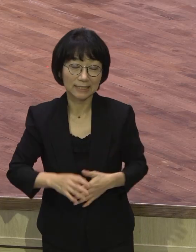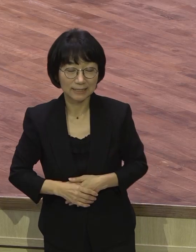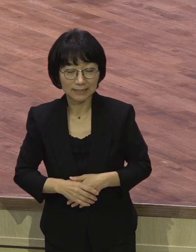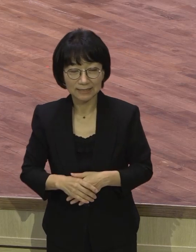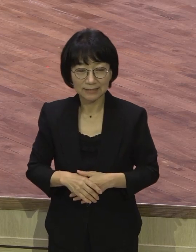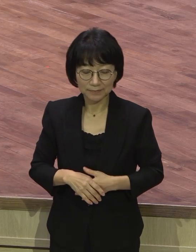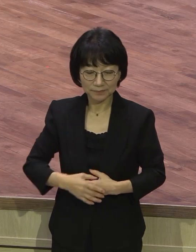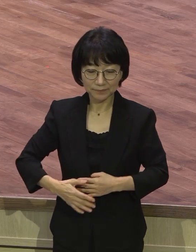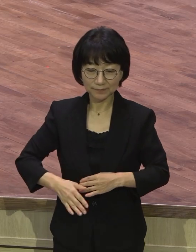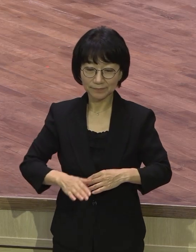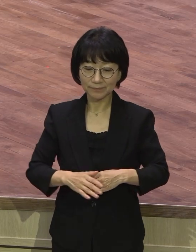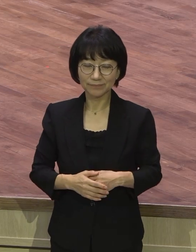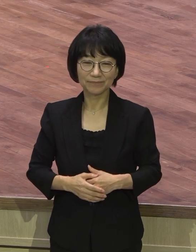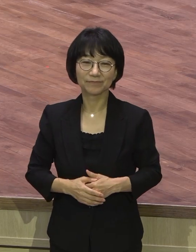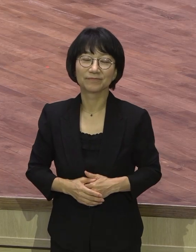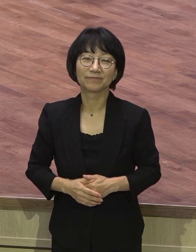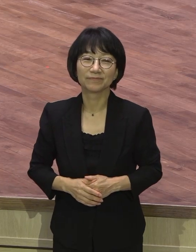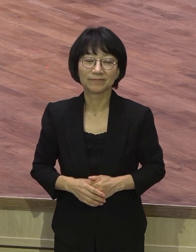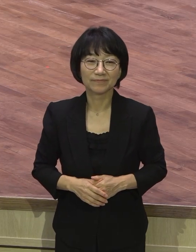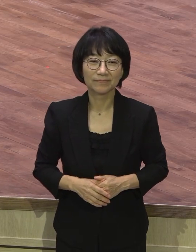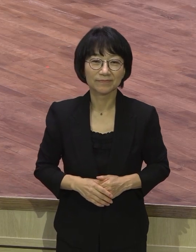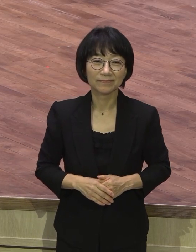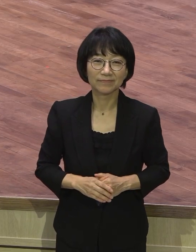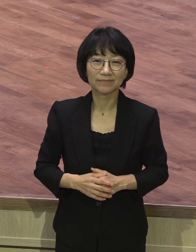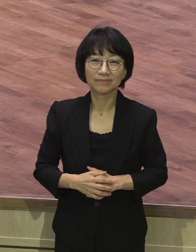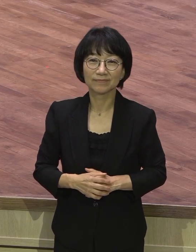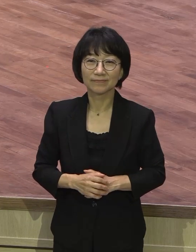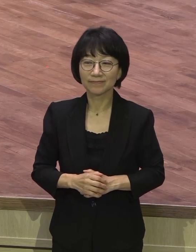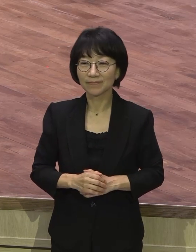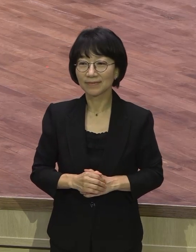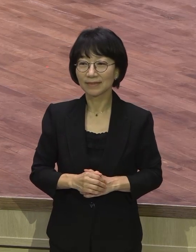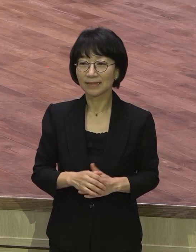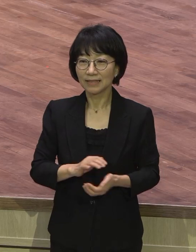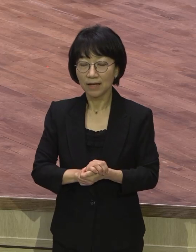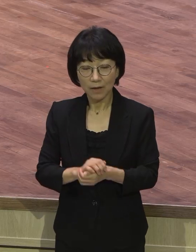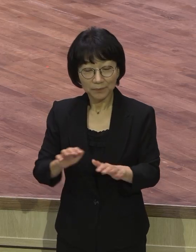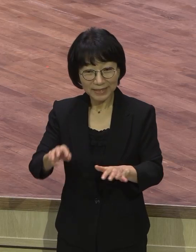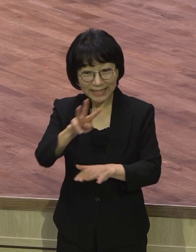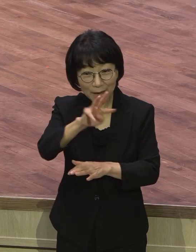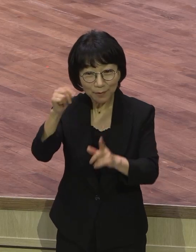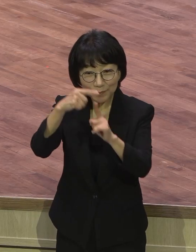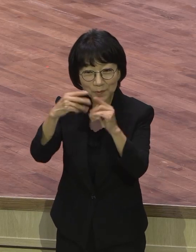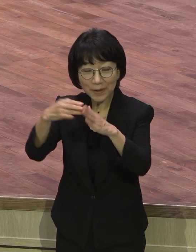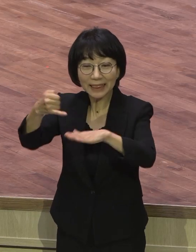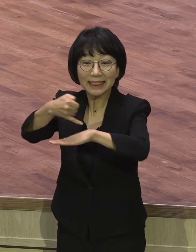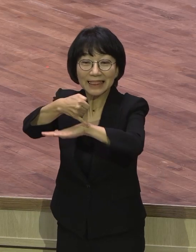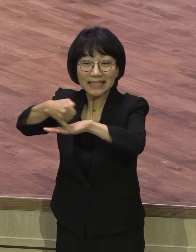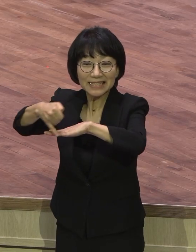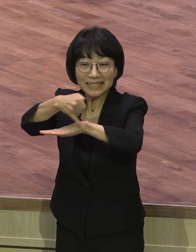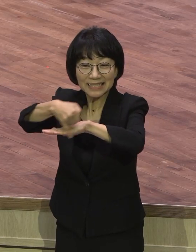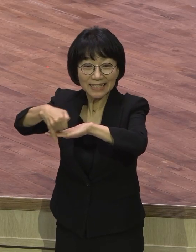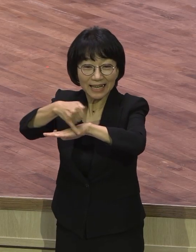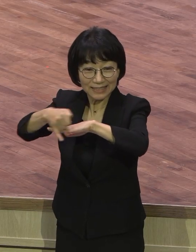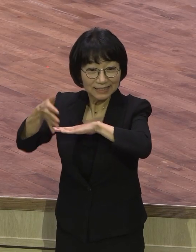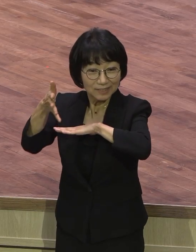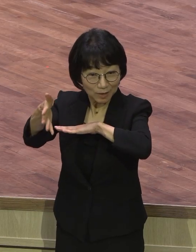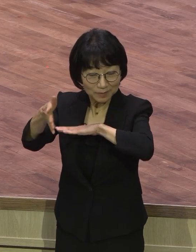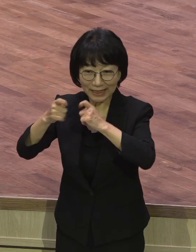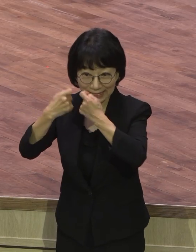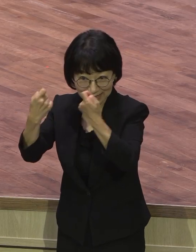성경구절들이 말이죠 중요한 성경구절들 이번에 보니까 우리 예원 디자인팀이 있어요 예원 디자인팀이